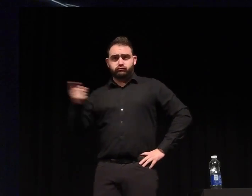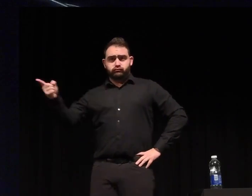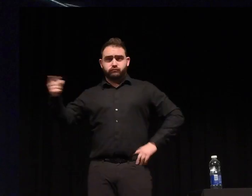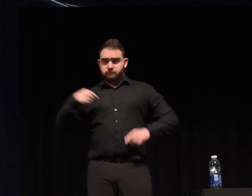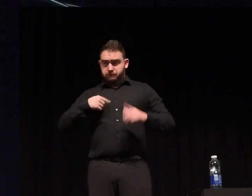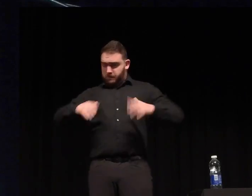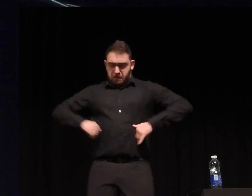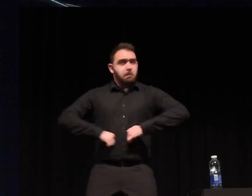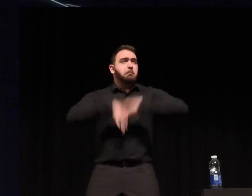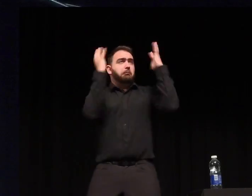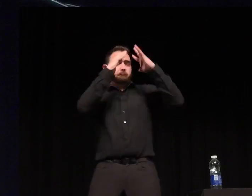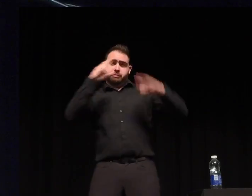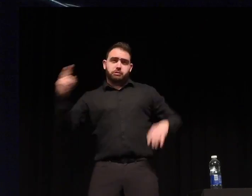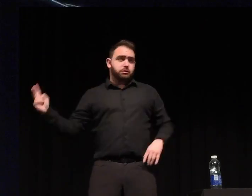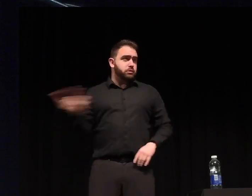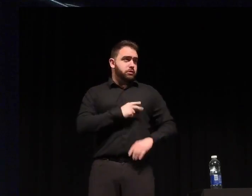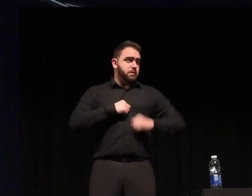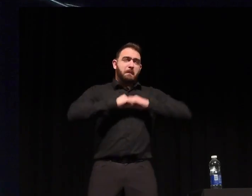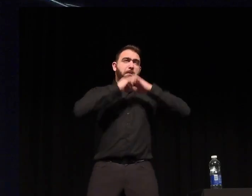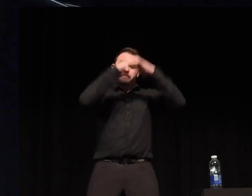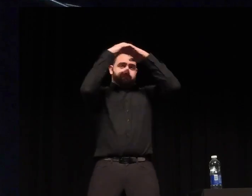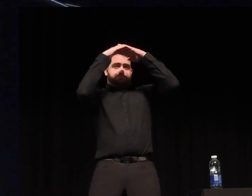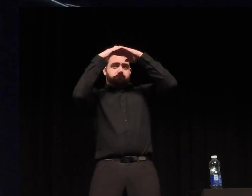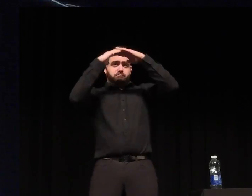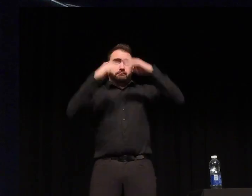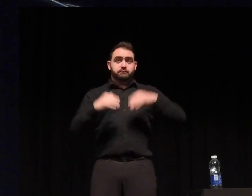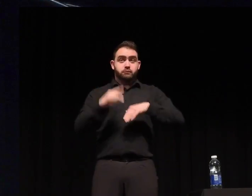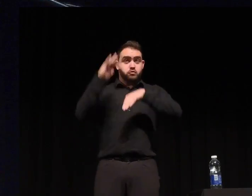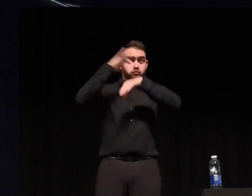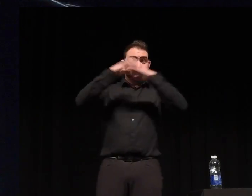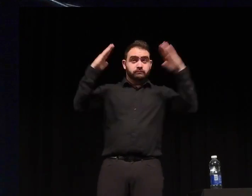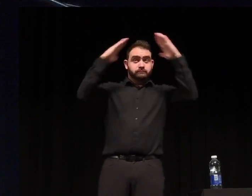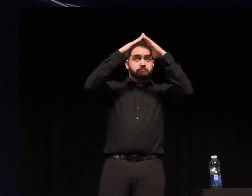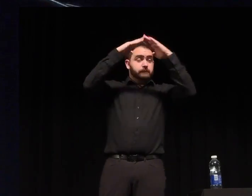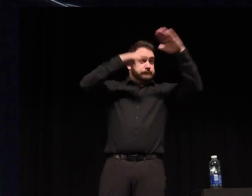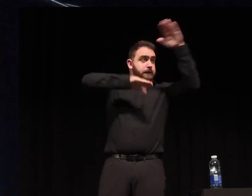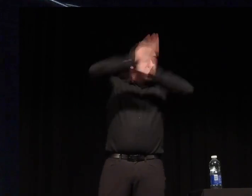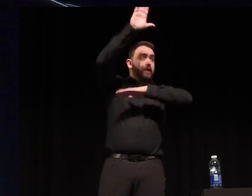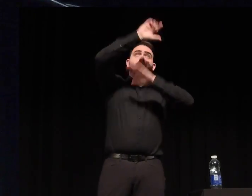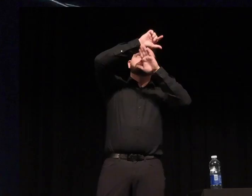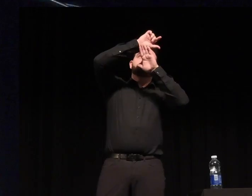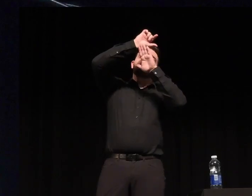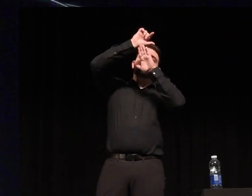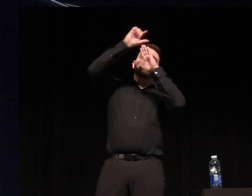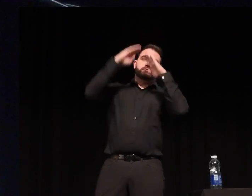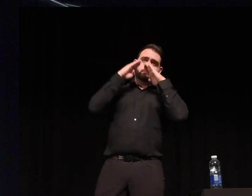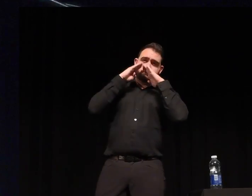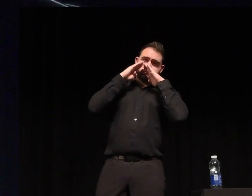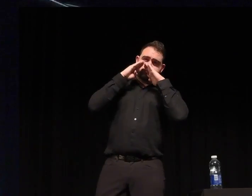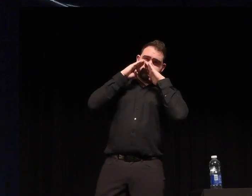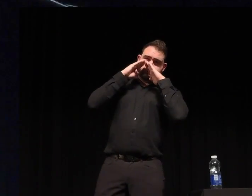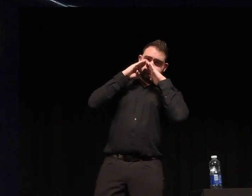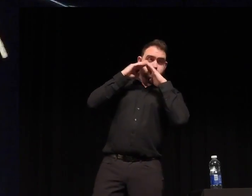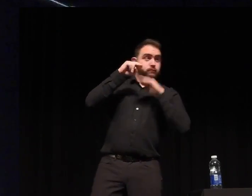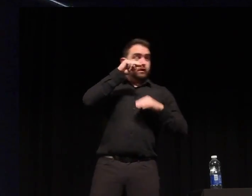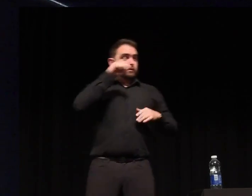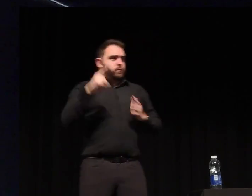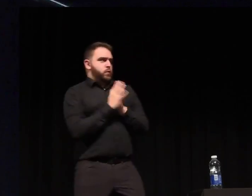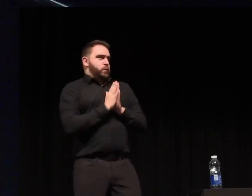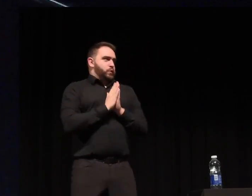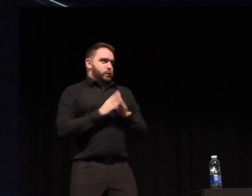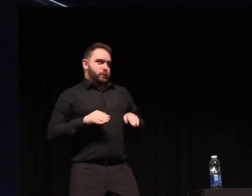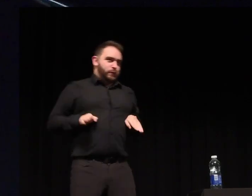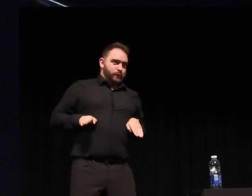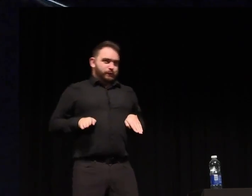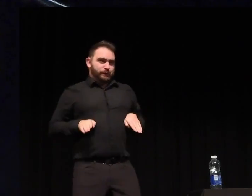être tellement haute qu'elle va presque toucher au ciel. Alors, Nijig était tout excité. Parce que quand tu